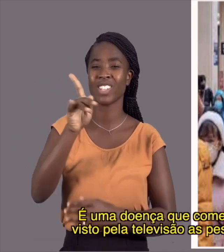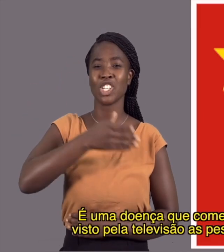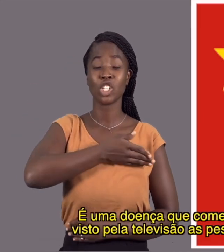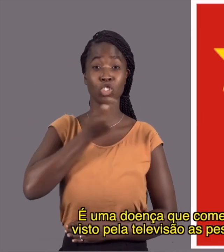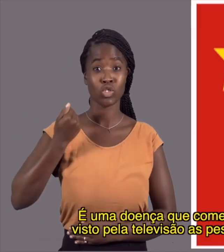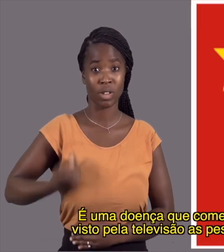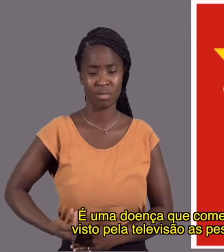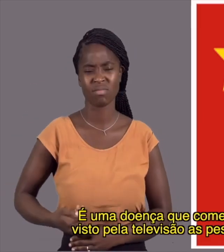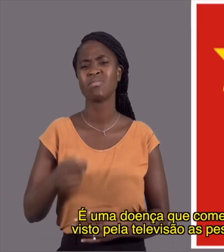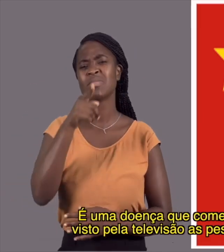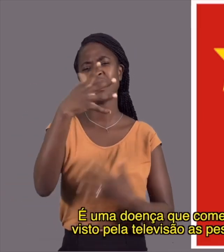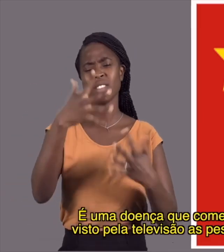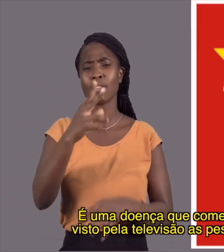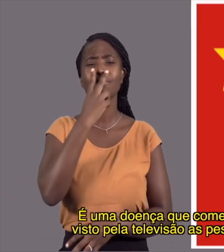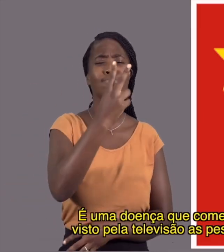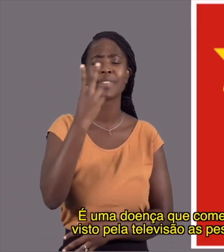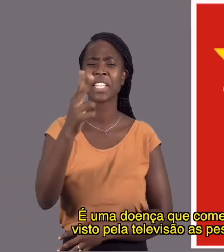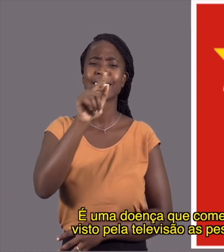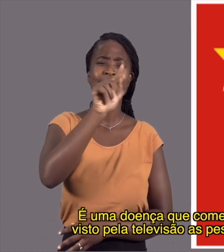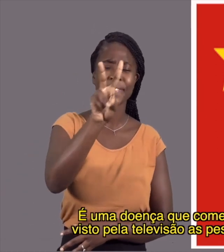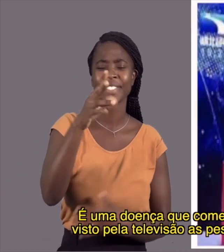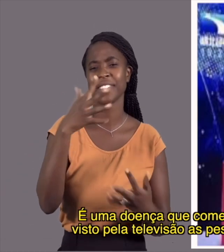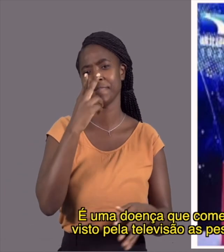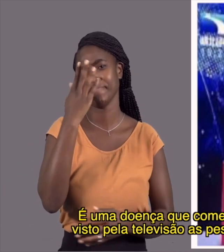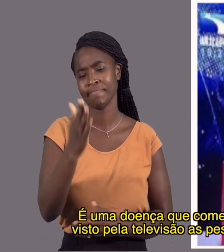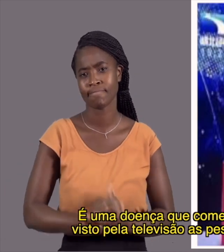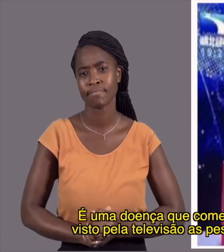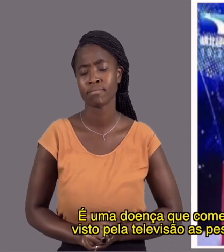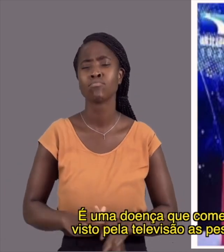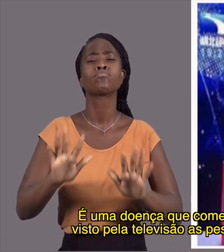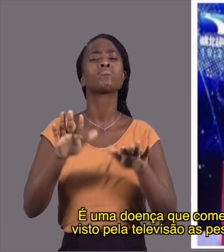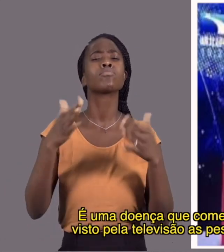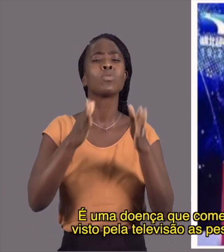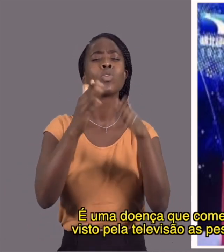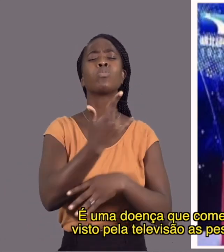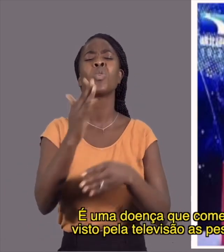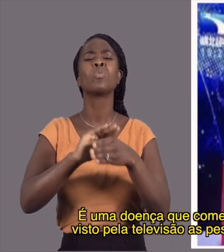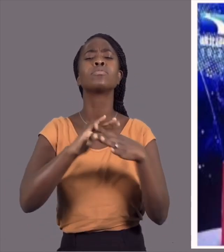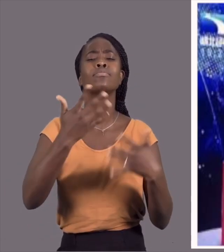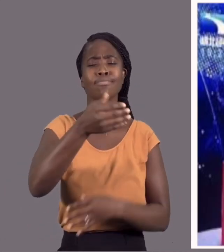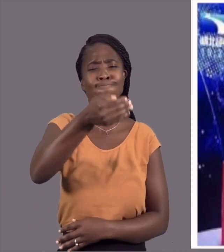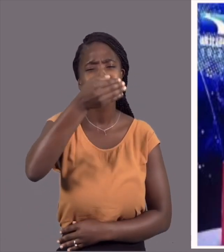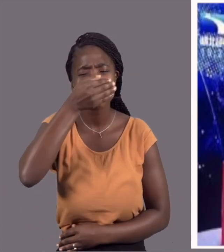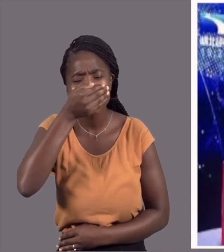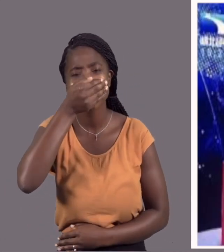É uma doença que começou na China, como tens visto pela televisão, as pessoas usando máscaras.